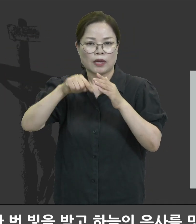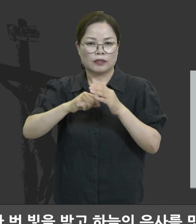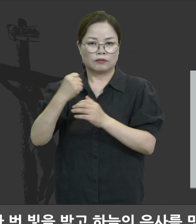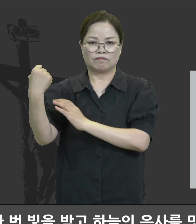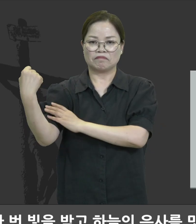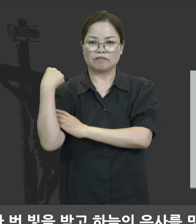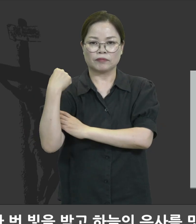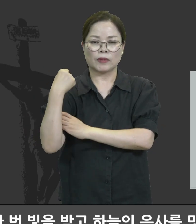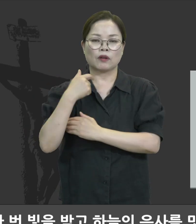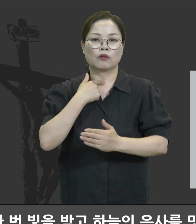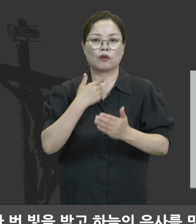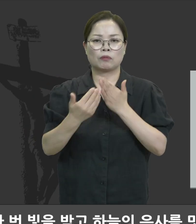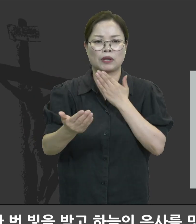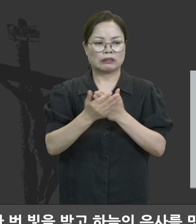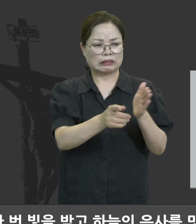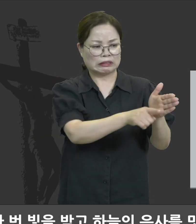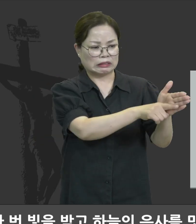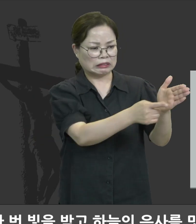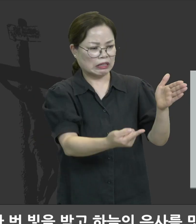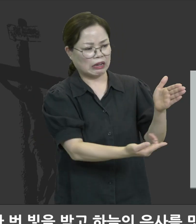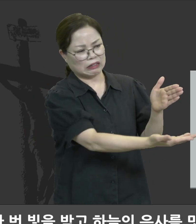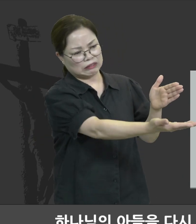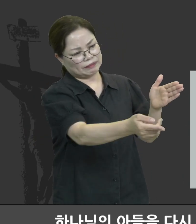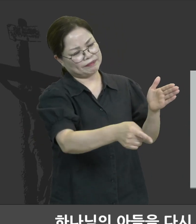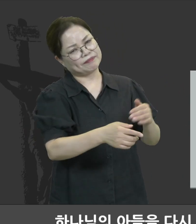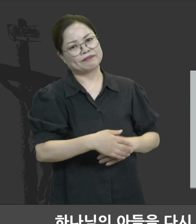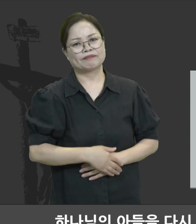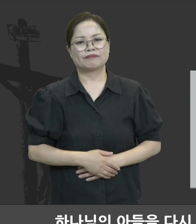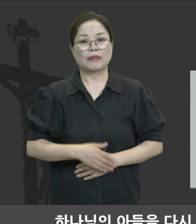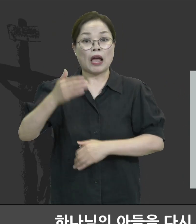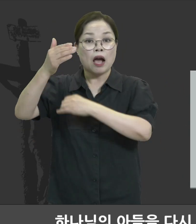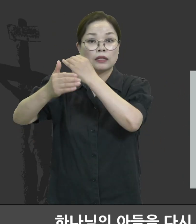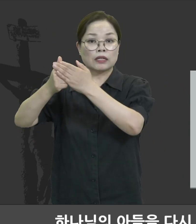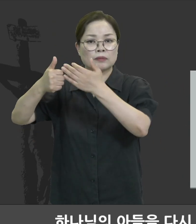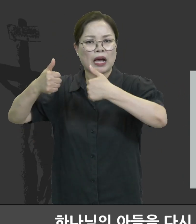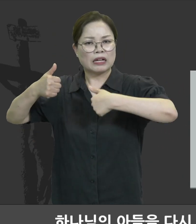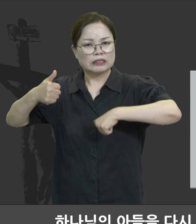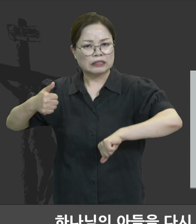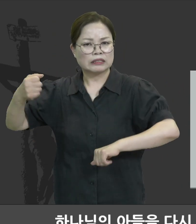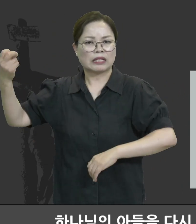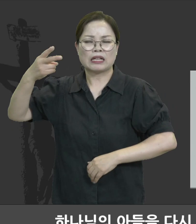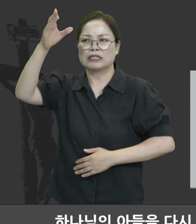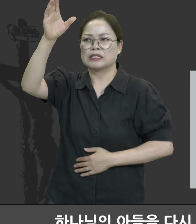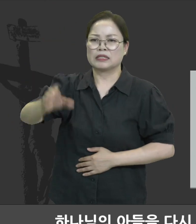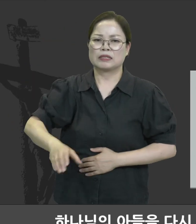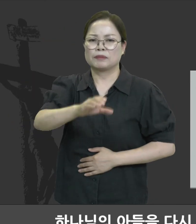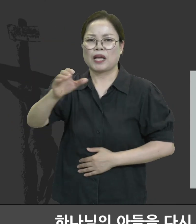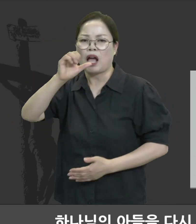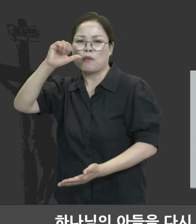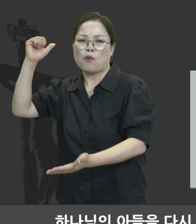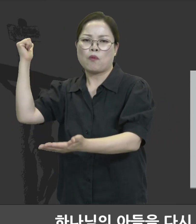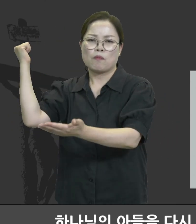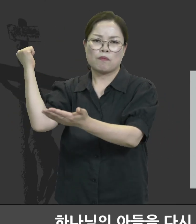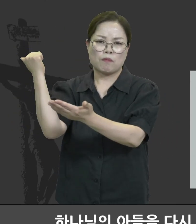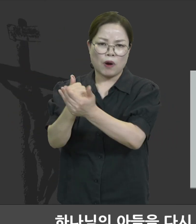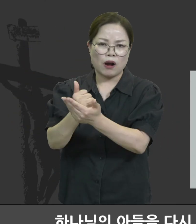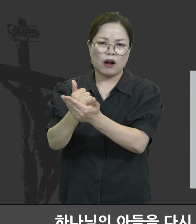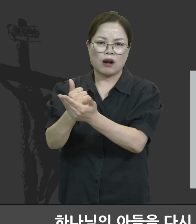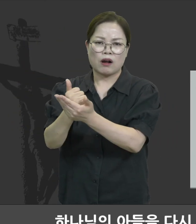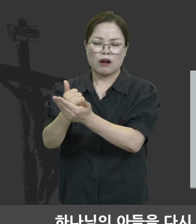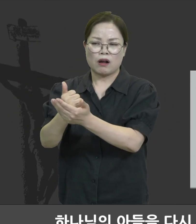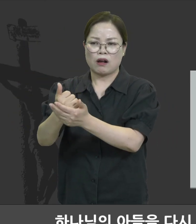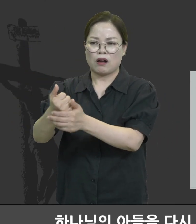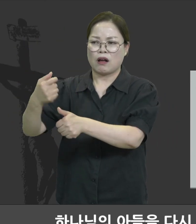내세의 능력을 맛보고도 타락한 자들은 하나님의 아들을 다시 십자가에 못 박아